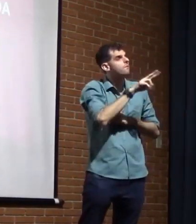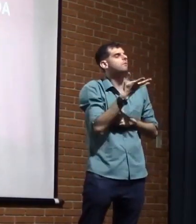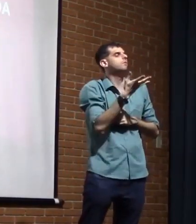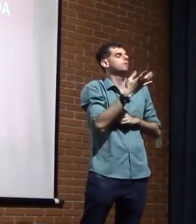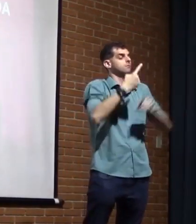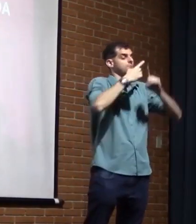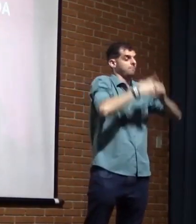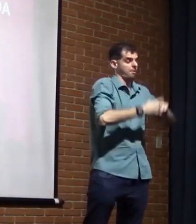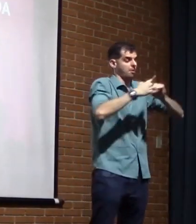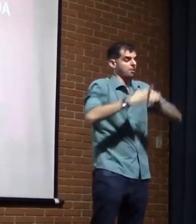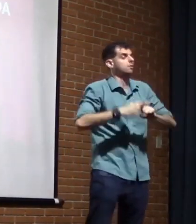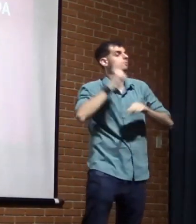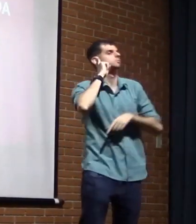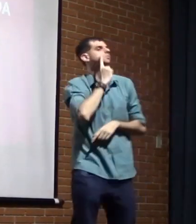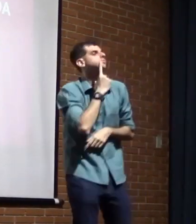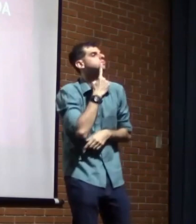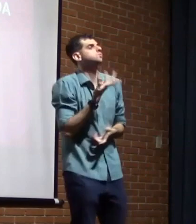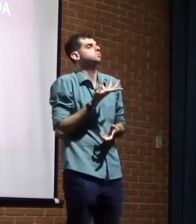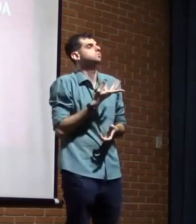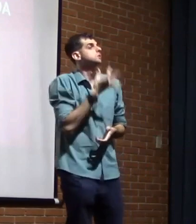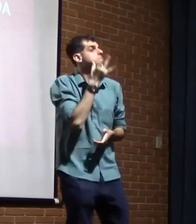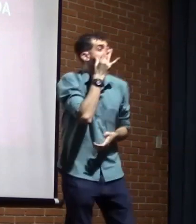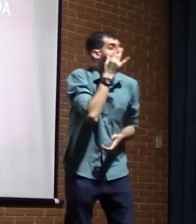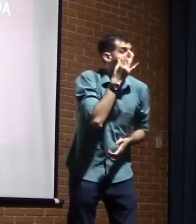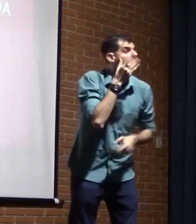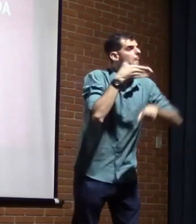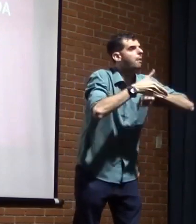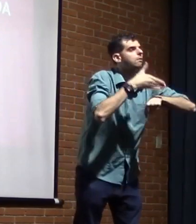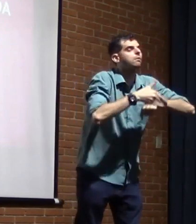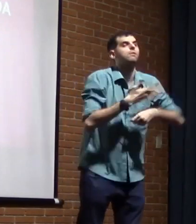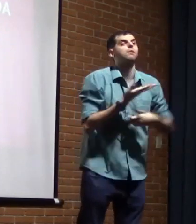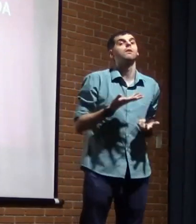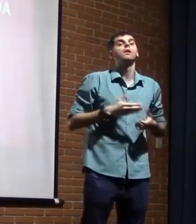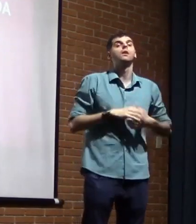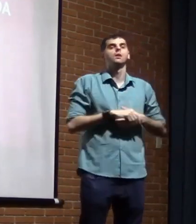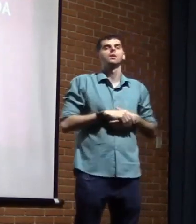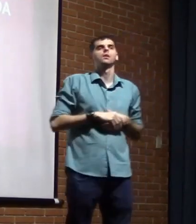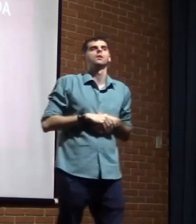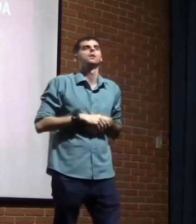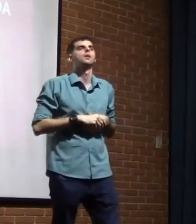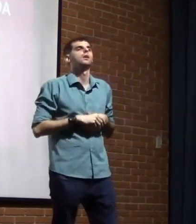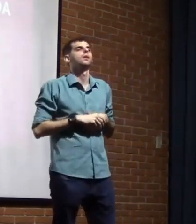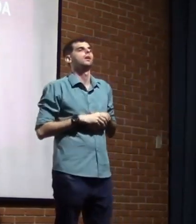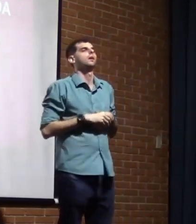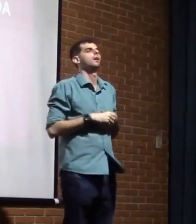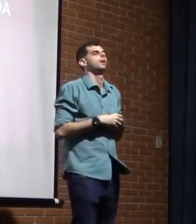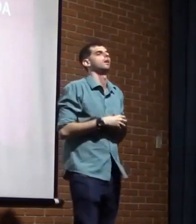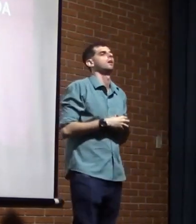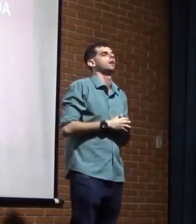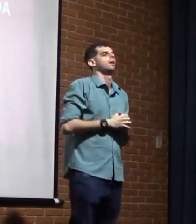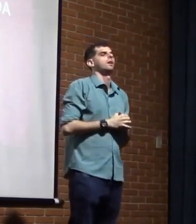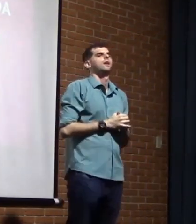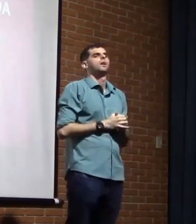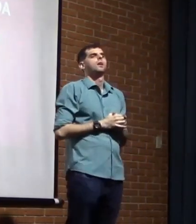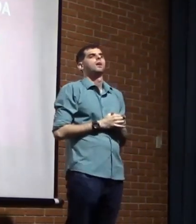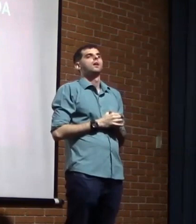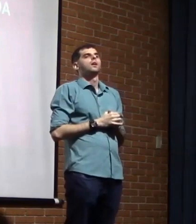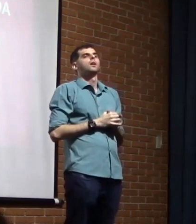já viu, por exemplo, uma competição de surdo? Quem aqui já presenciou uma competição de surdos,